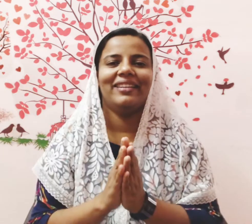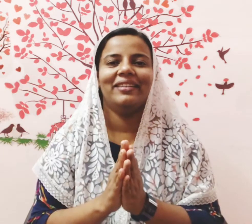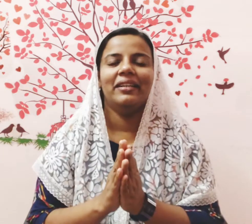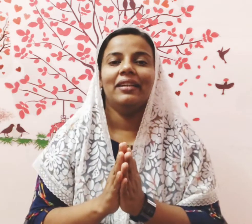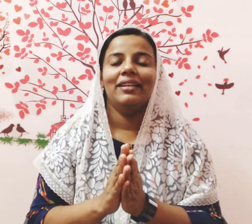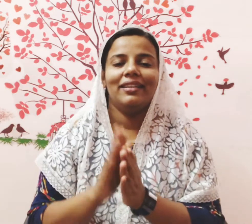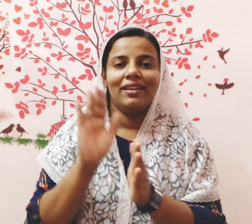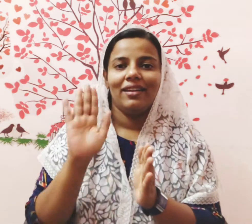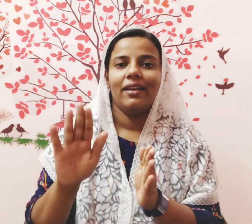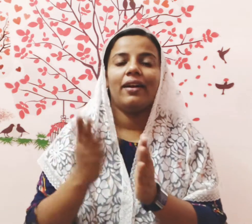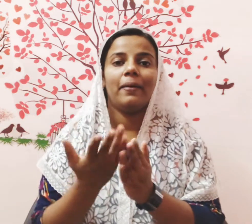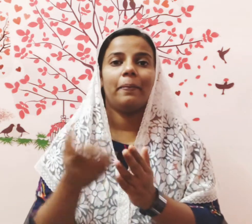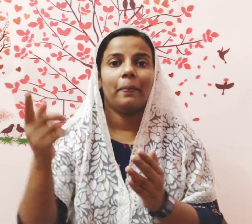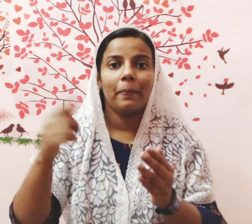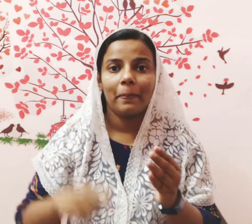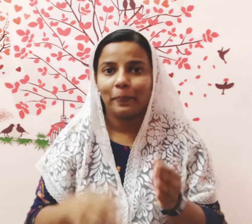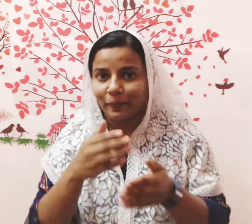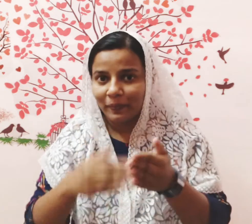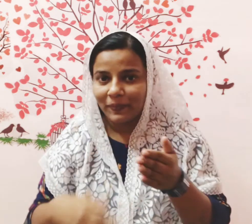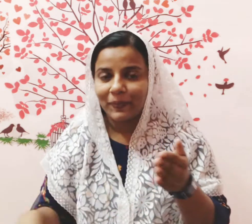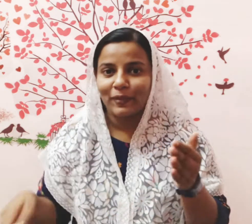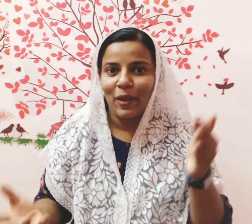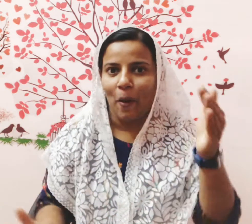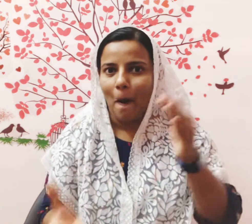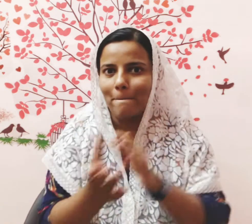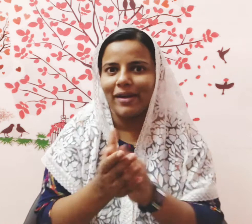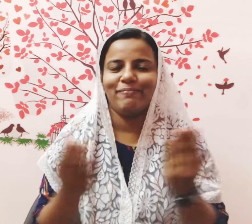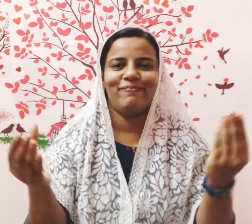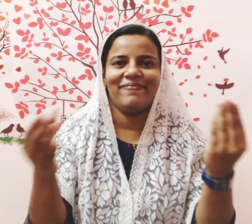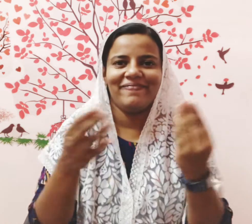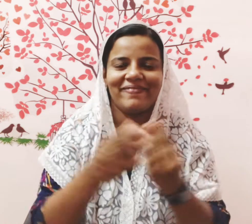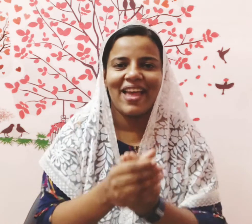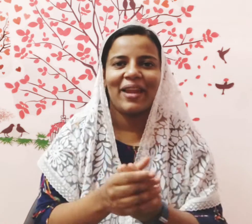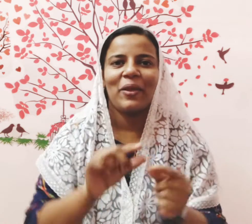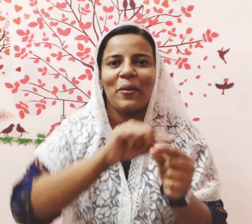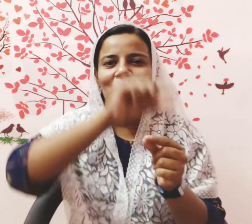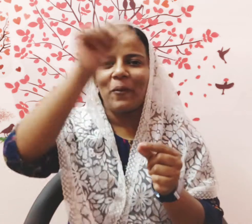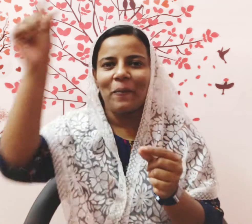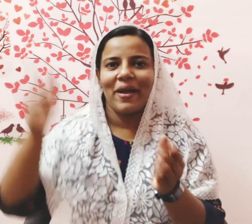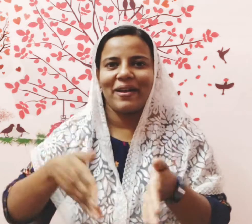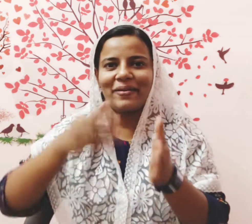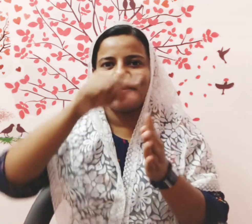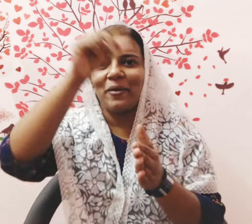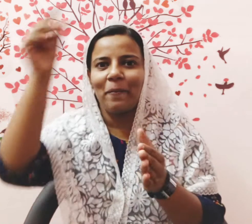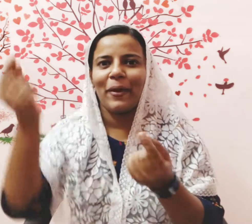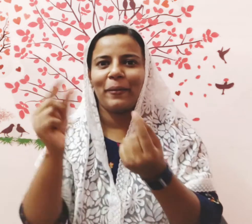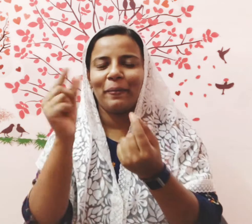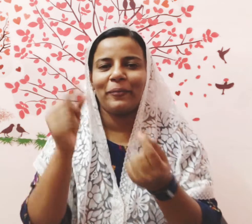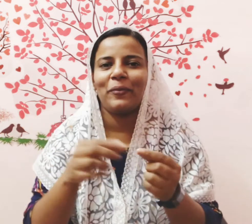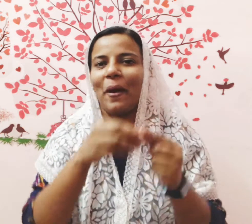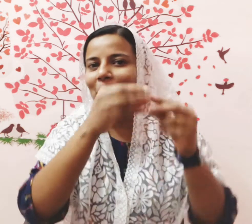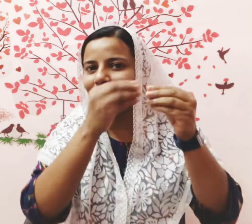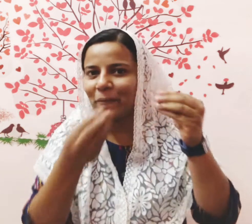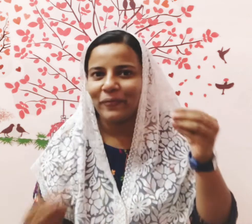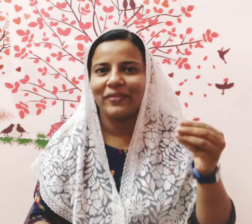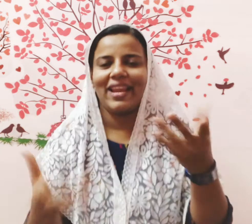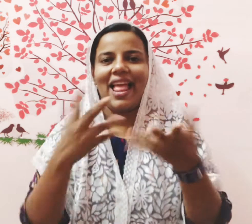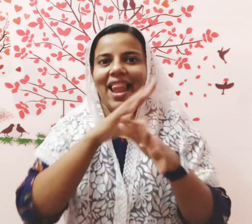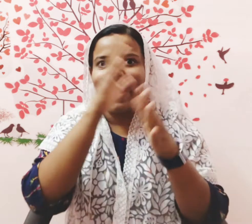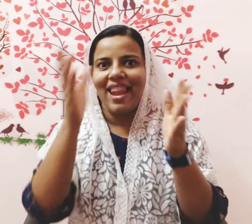കൺഫ്യൂഷൻ വരുമായിരിക്കും. ആമേൻ ആ കൊമ്പും ഇതും കൂടെ ഒന്നിച്ചിരുന്നിട്ട് കൊമ്പുകളിലൂടെ പയറും പാവലും പടവലങ്ങയായി ഒക്കെ ഇങ്ങനെ തൂങ്ങി തൂങ്ങി കിടക്കുന്നത്, അല്ലെങ്കിൽ